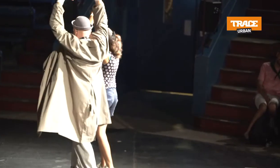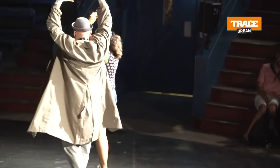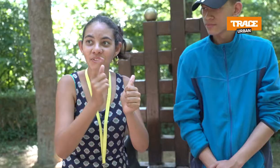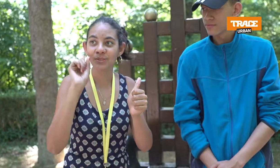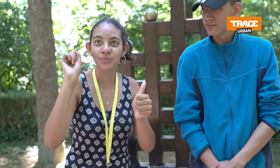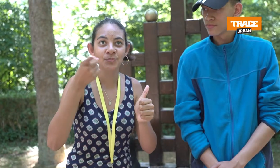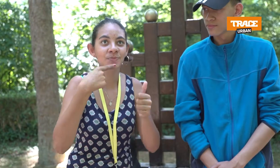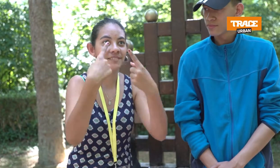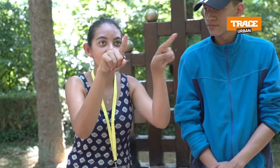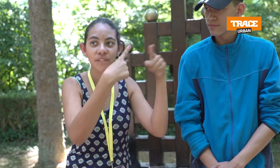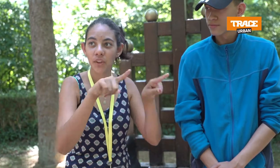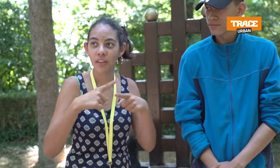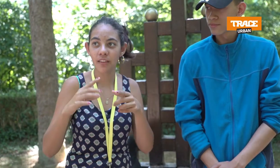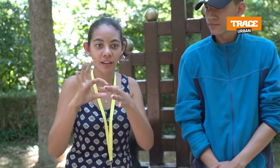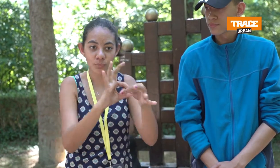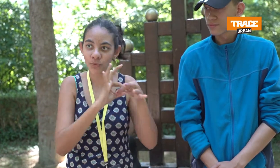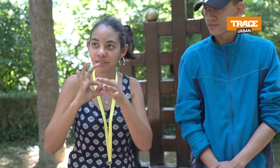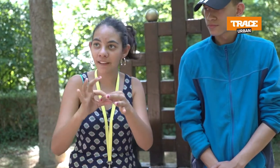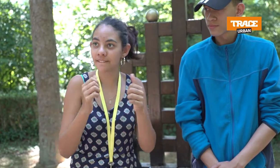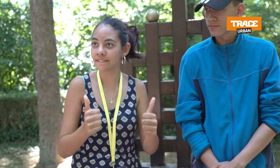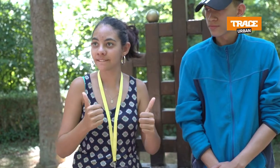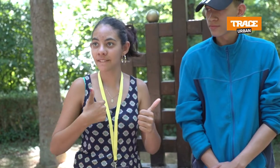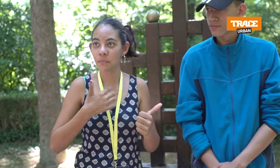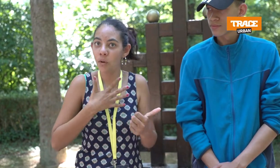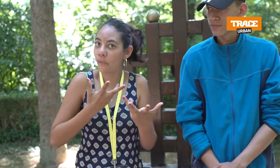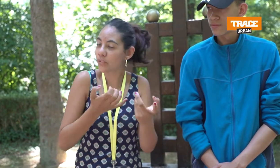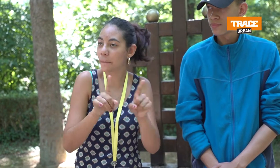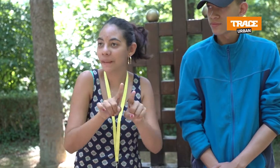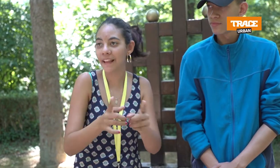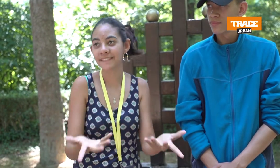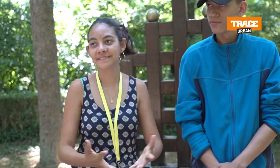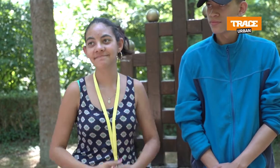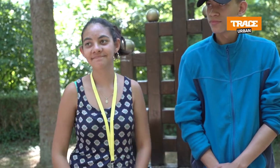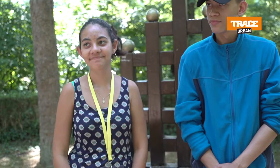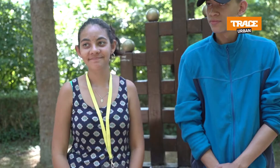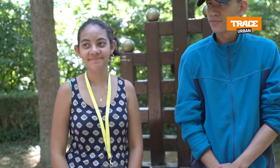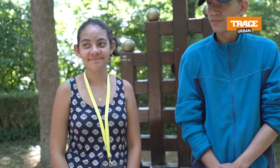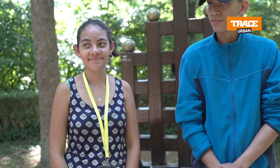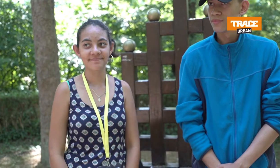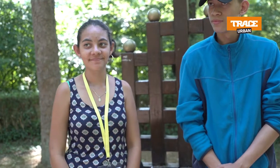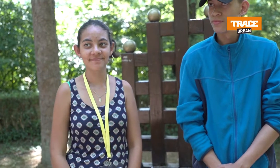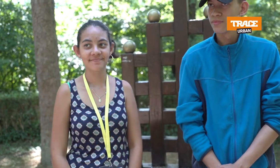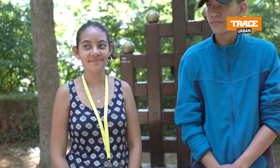Moi, j'aimerais bien m'essayer au théâtre avec des adultes sous et tout ça. J'aimerais bien le faire, ouais.